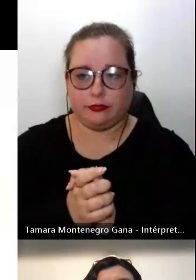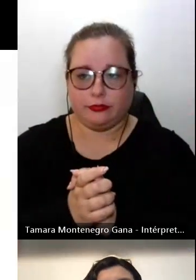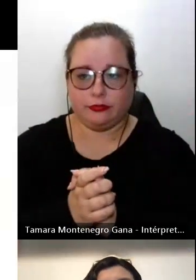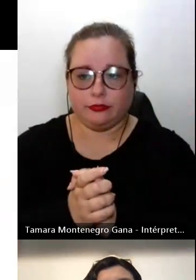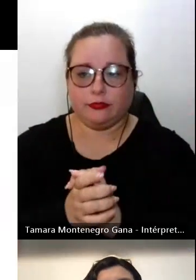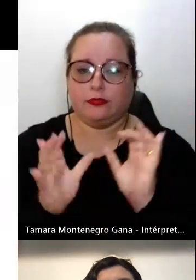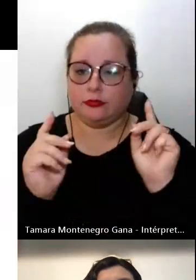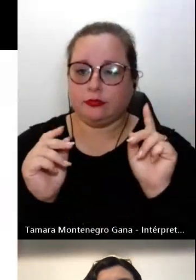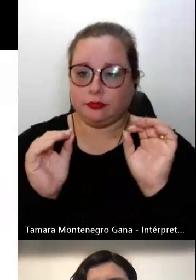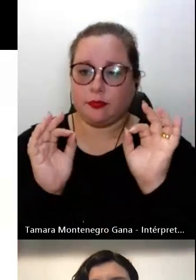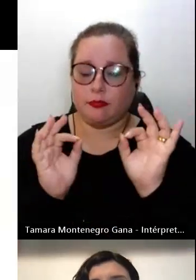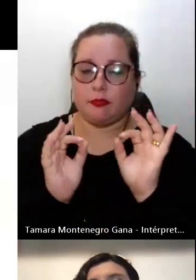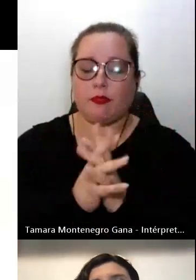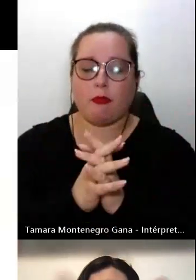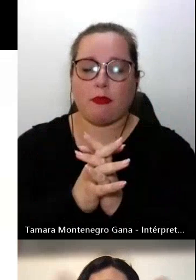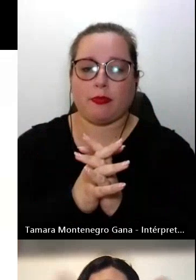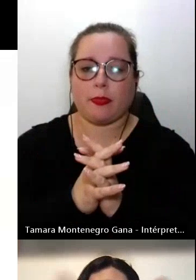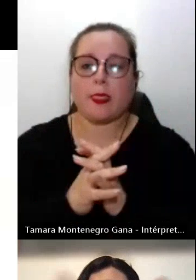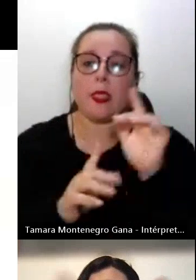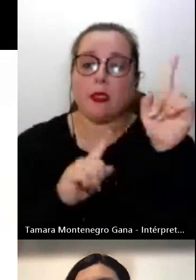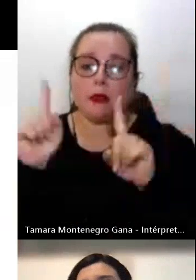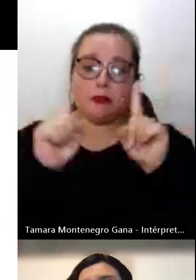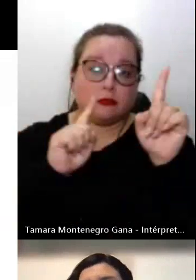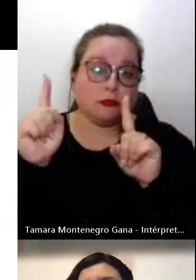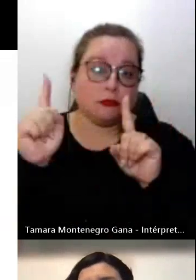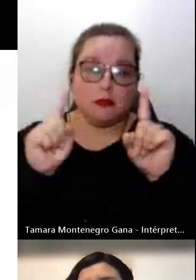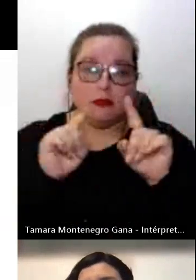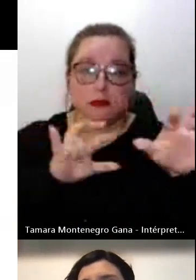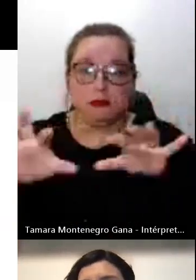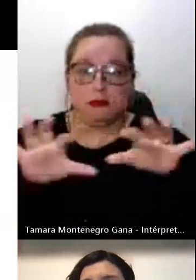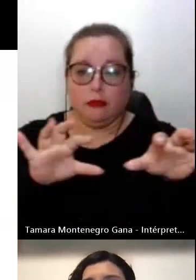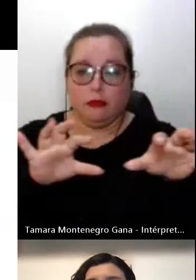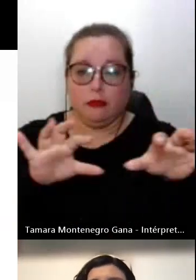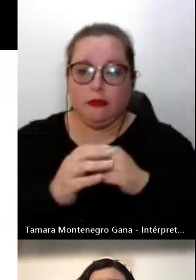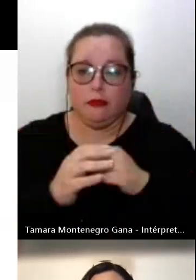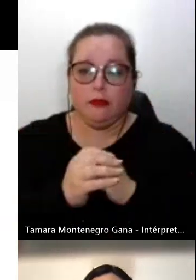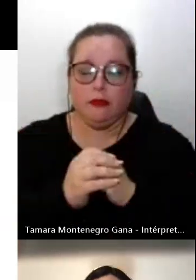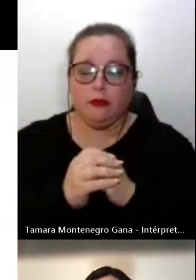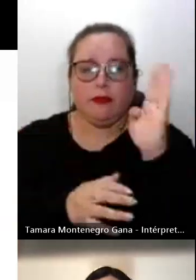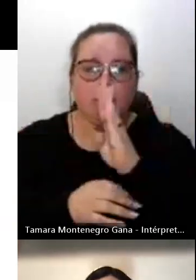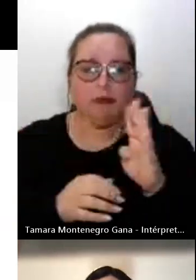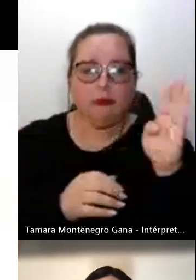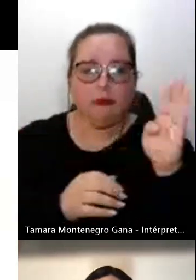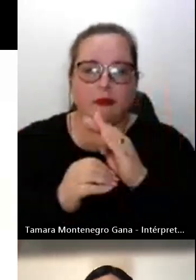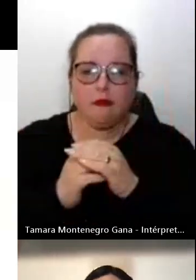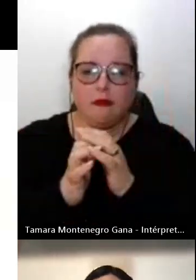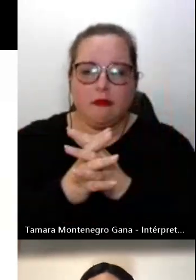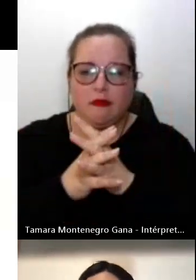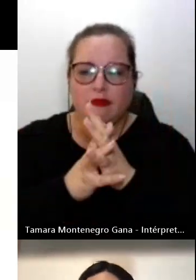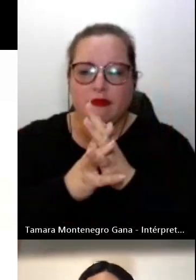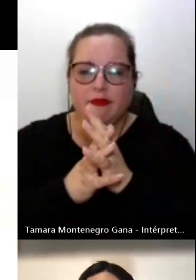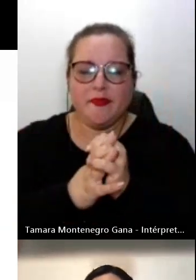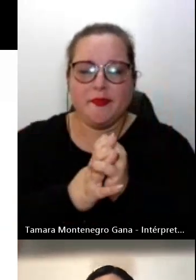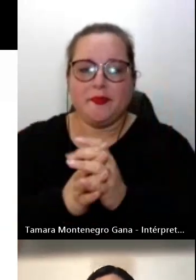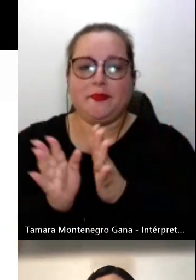Ok, entonces, algunas cosas básicas. La organización